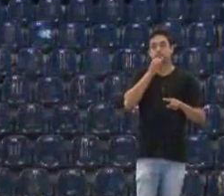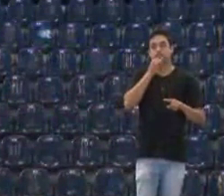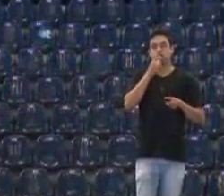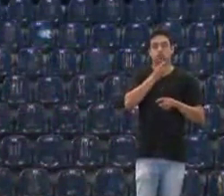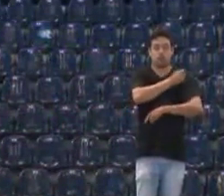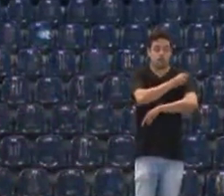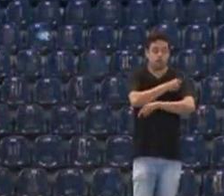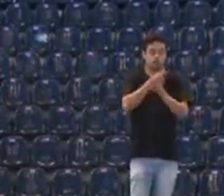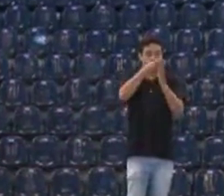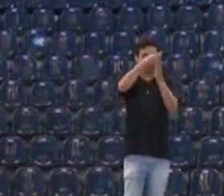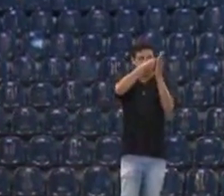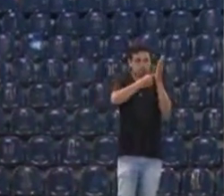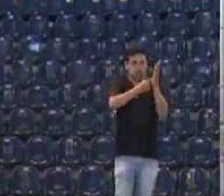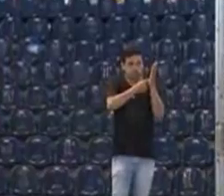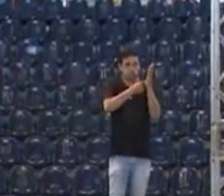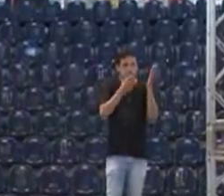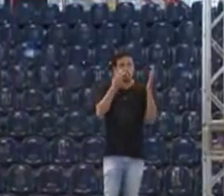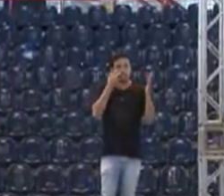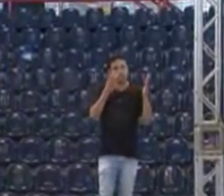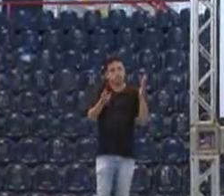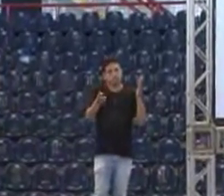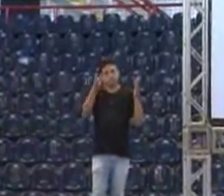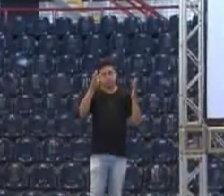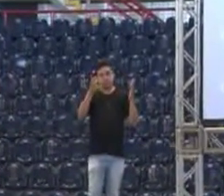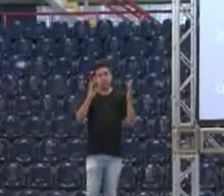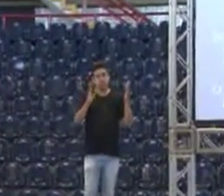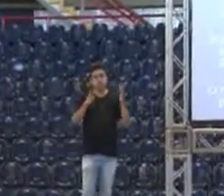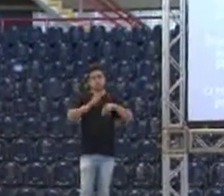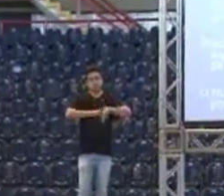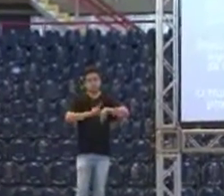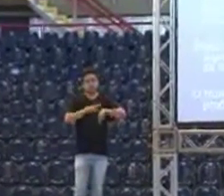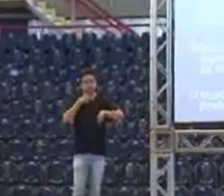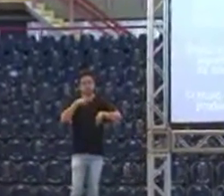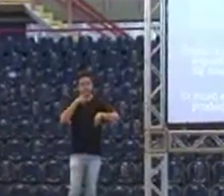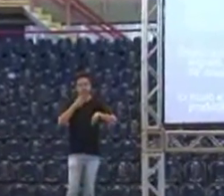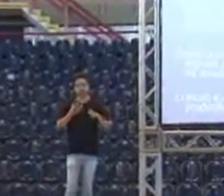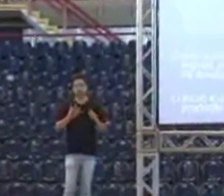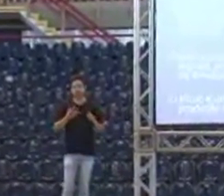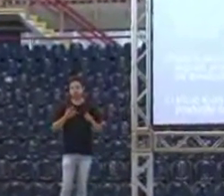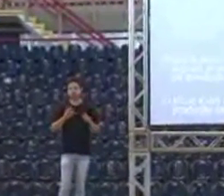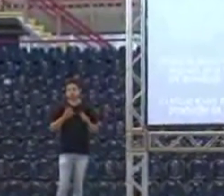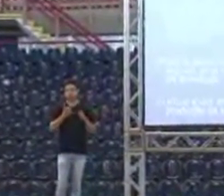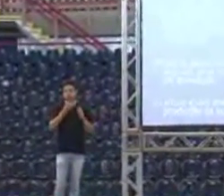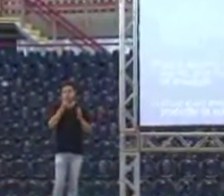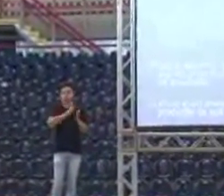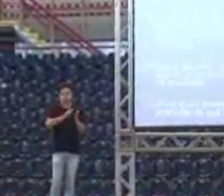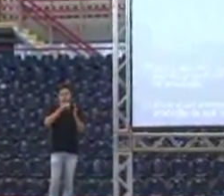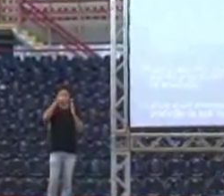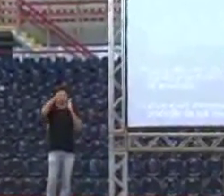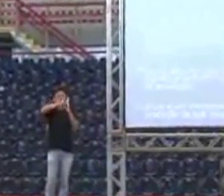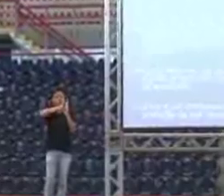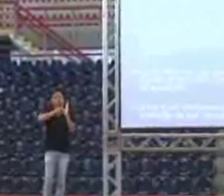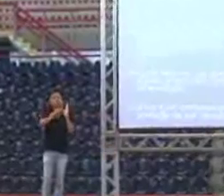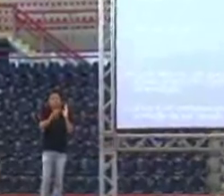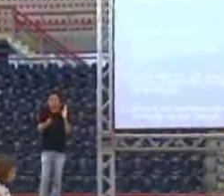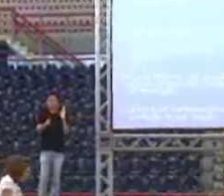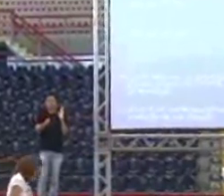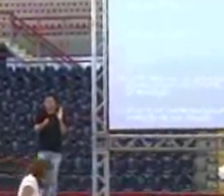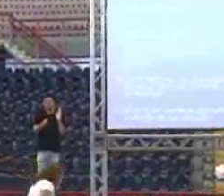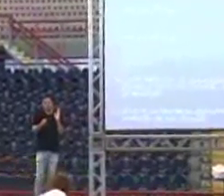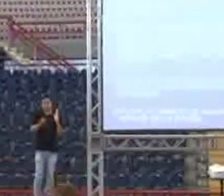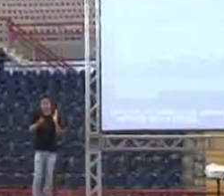a redação, percebeu que acho que não vai dar não, né? Para chegar às 20. Ele já